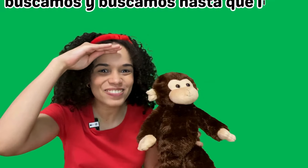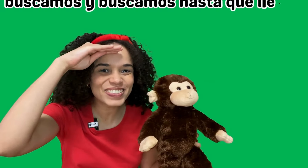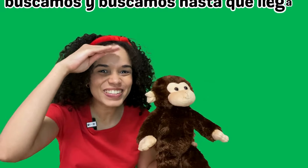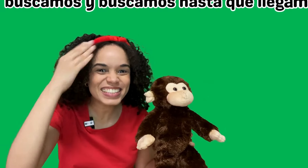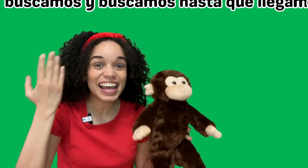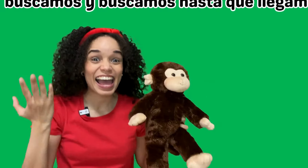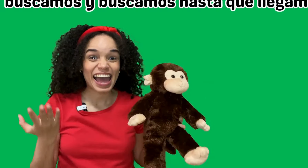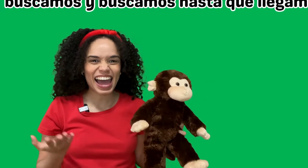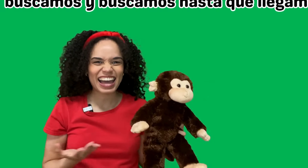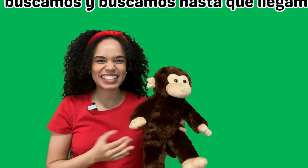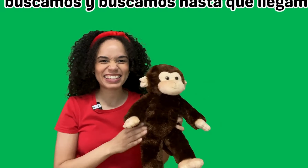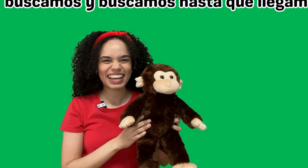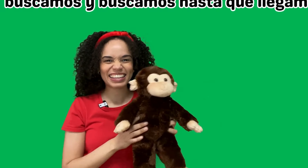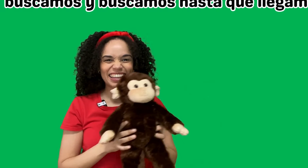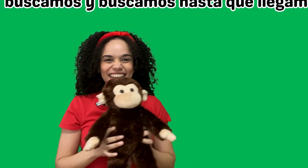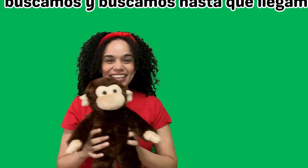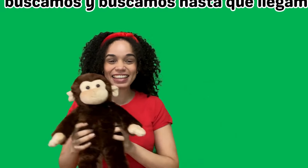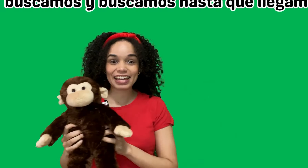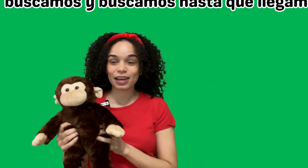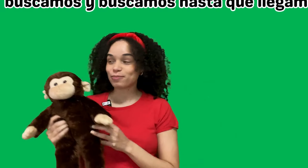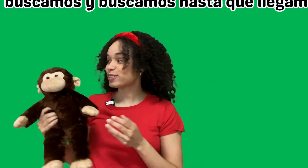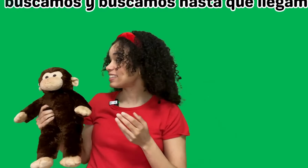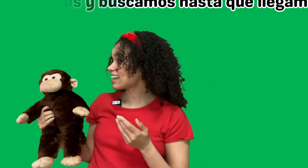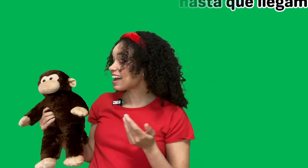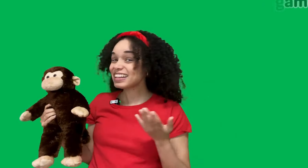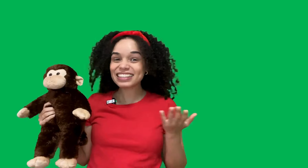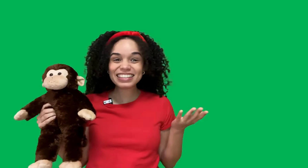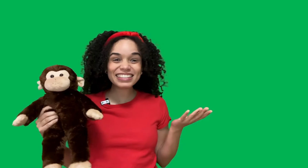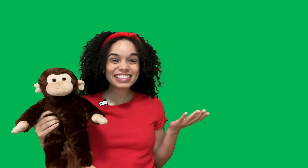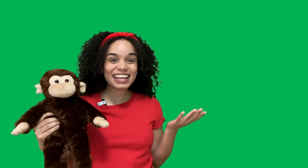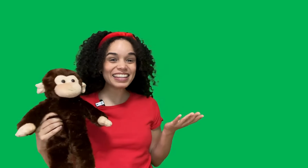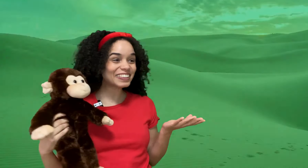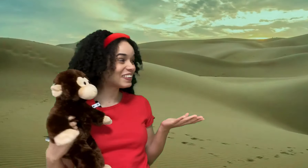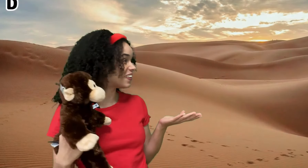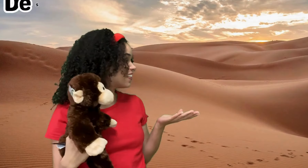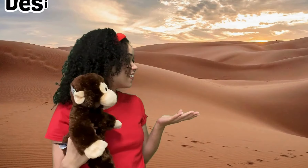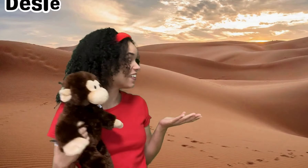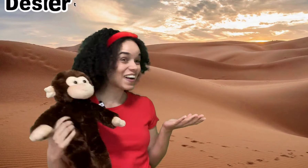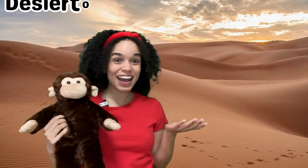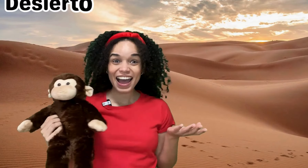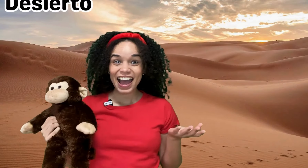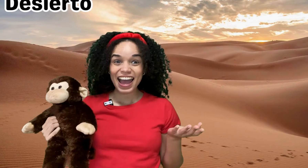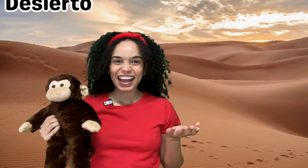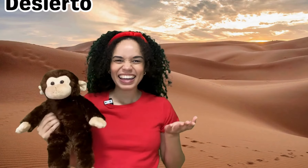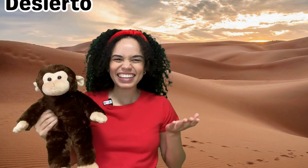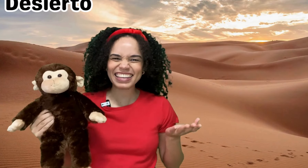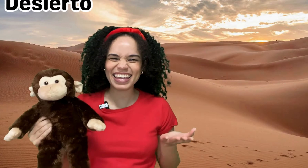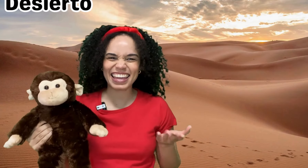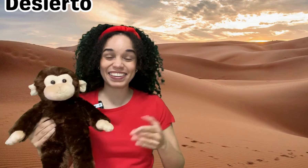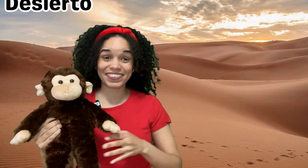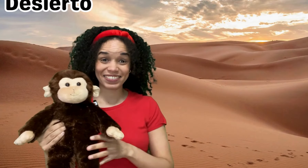buscamos hasta que llegamos al Desierto y